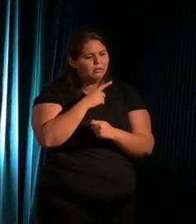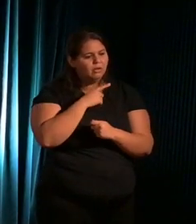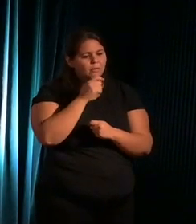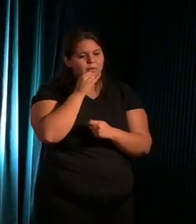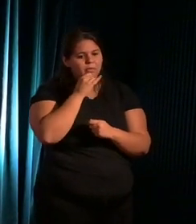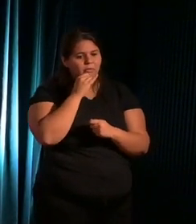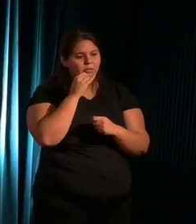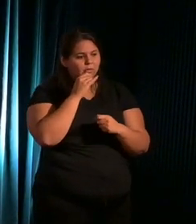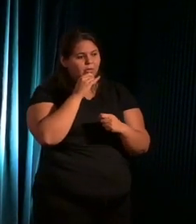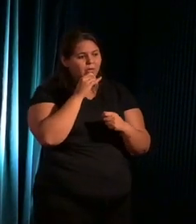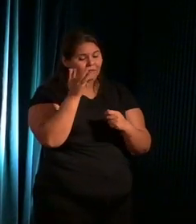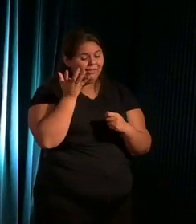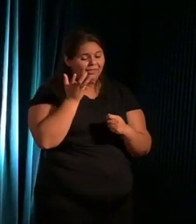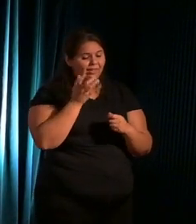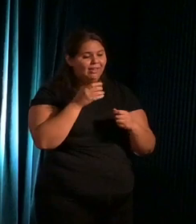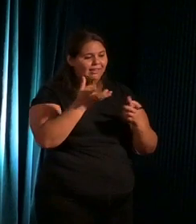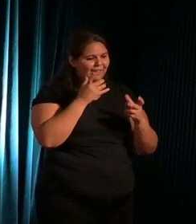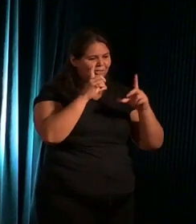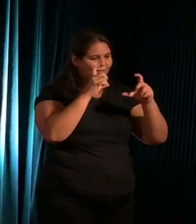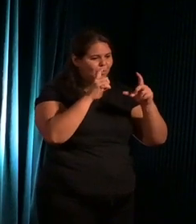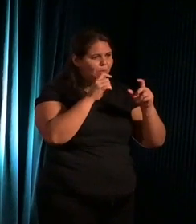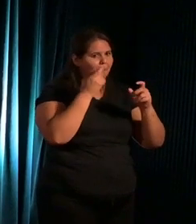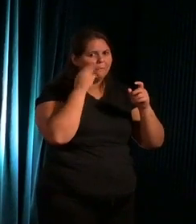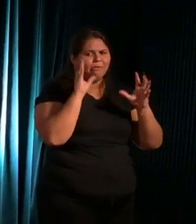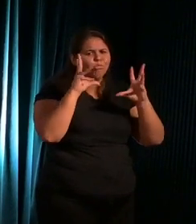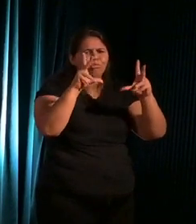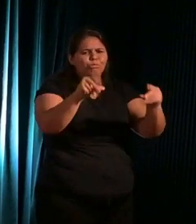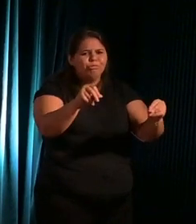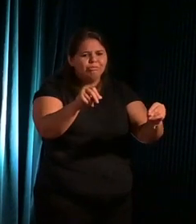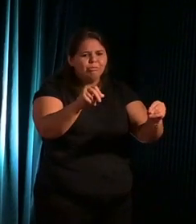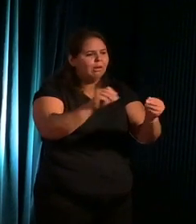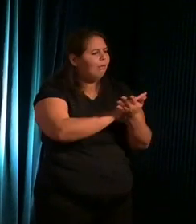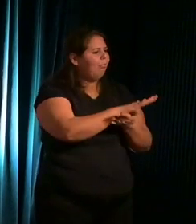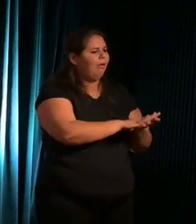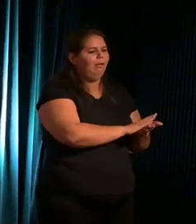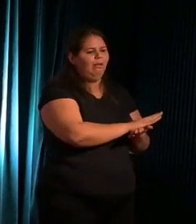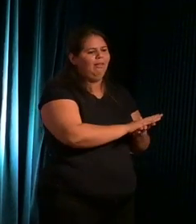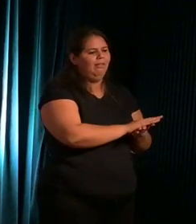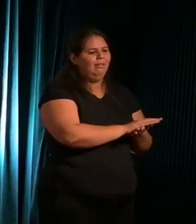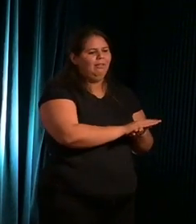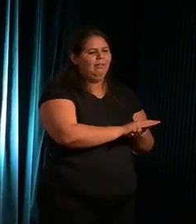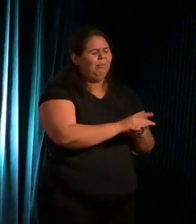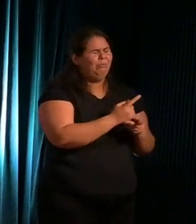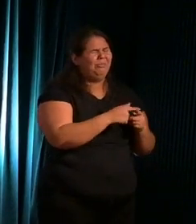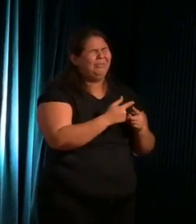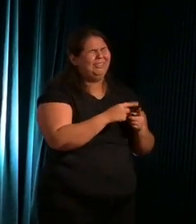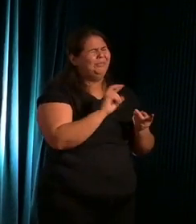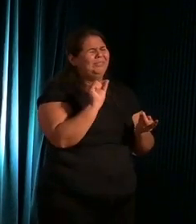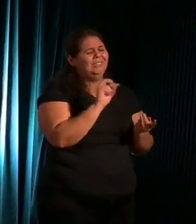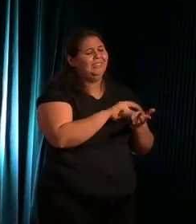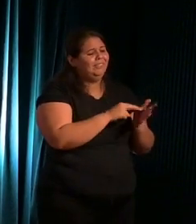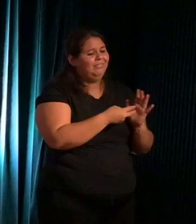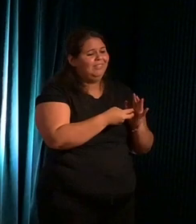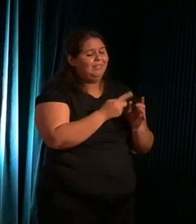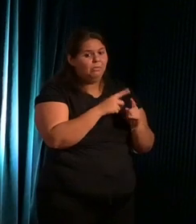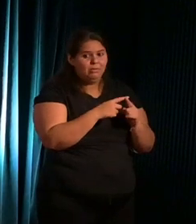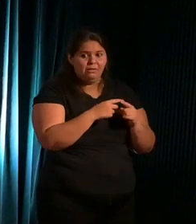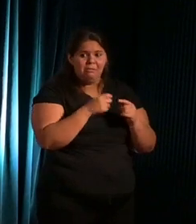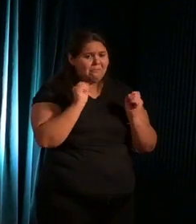para nada, para tudo e para nada. Né? E, na verdade, assim, eu fiquei